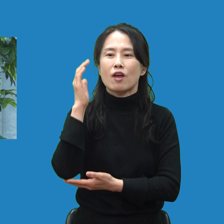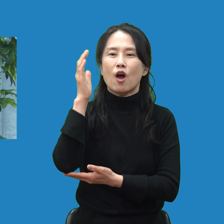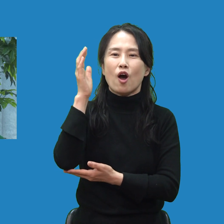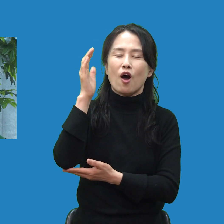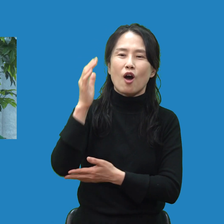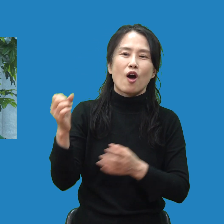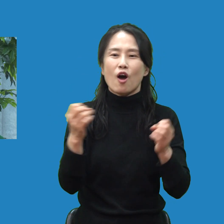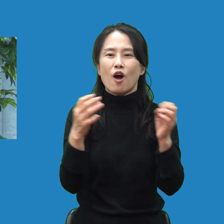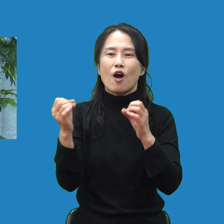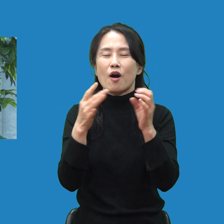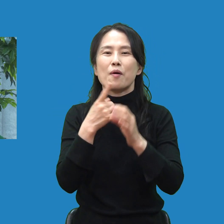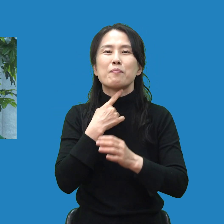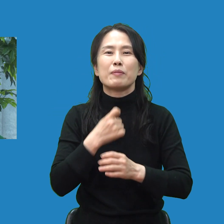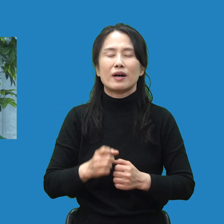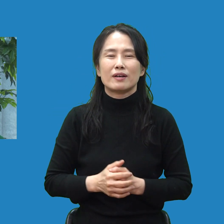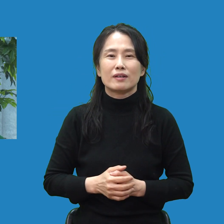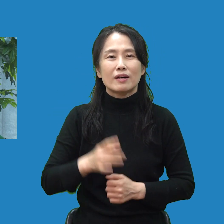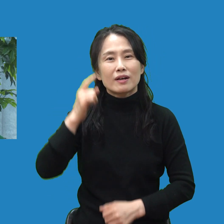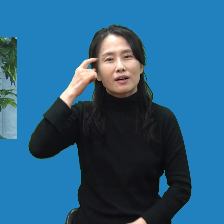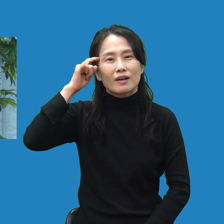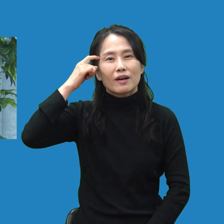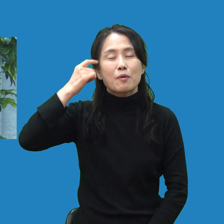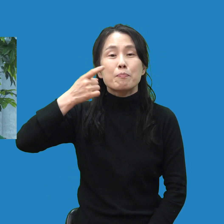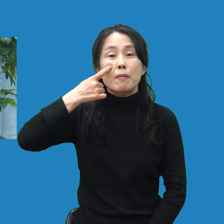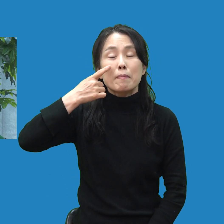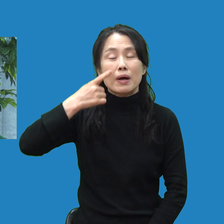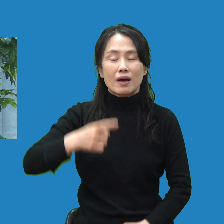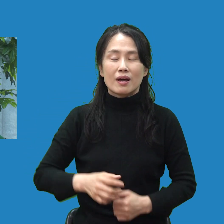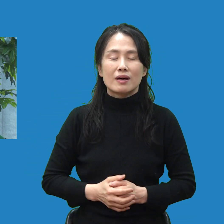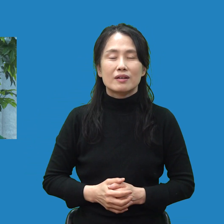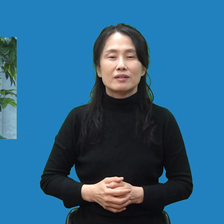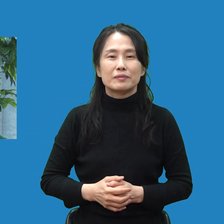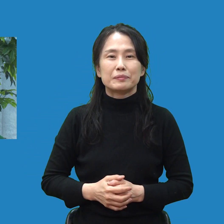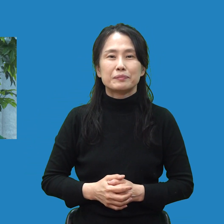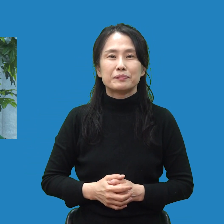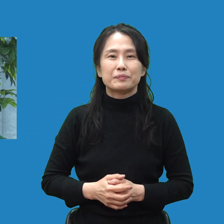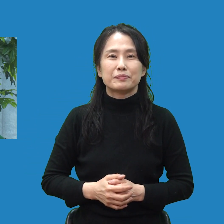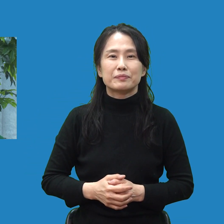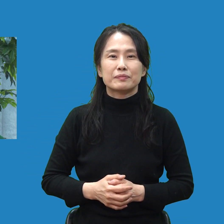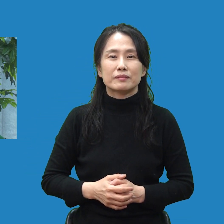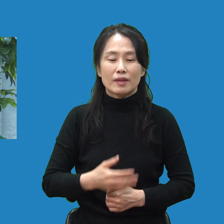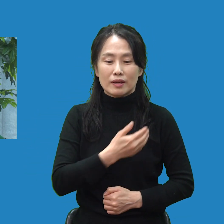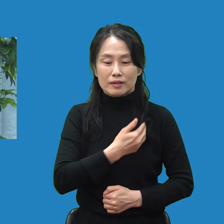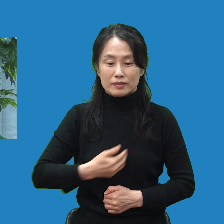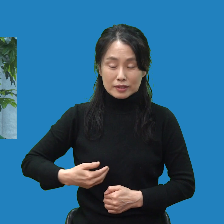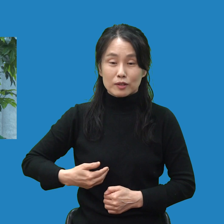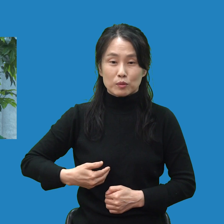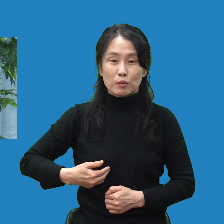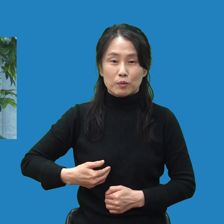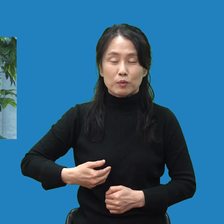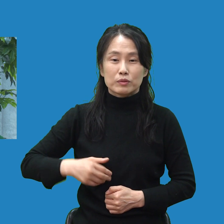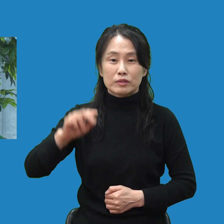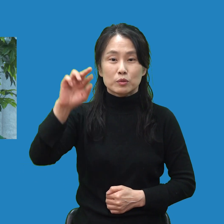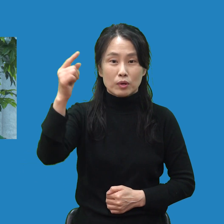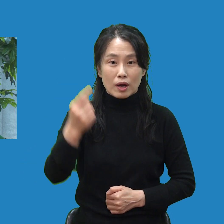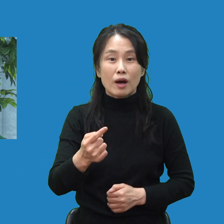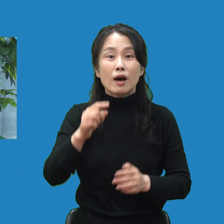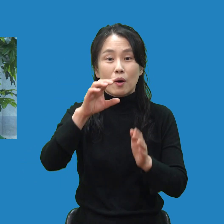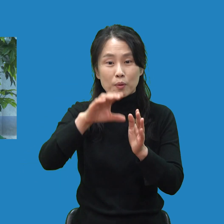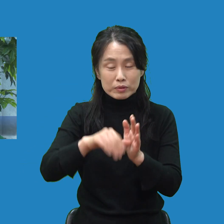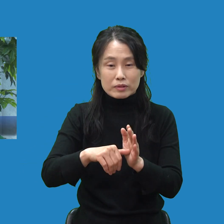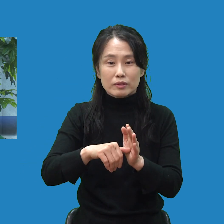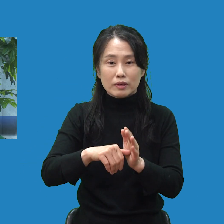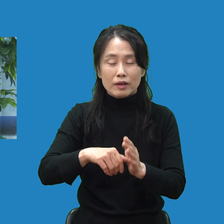고했습니다. 생각해 보십시오. 그리고 사도들이 돌아올 때